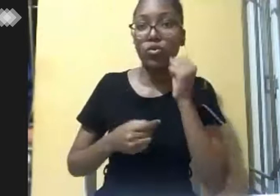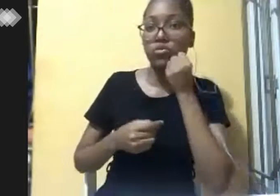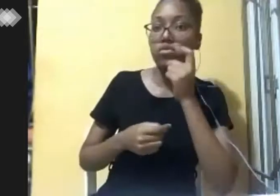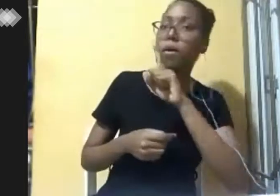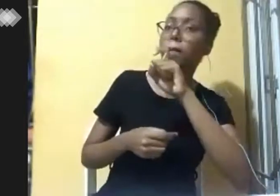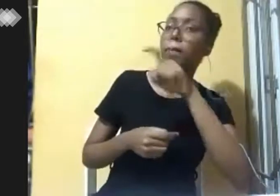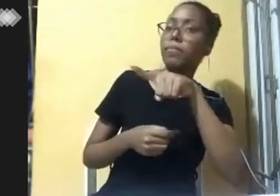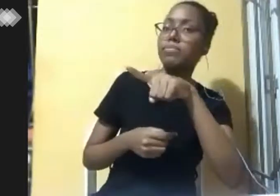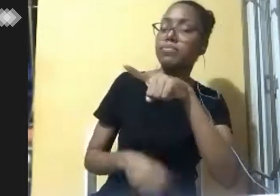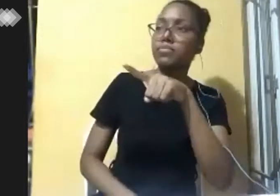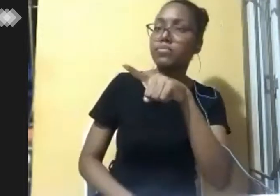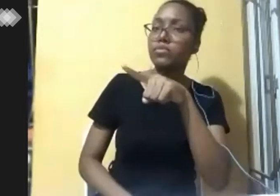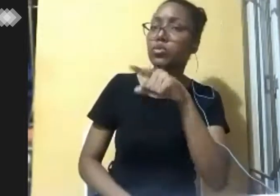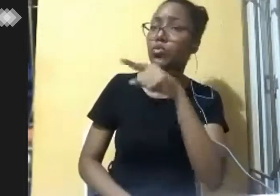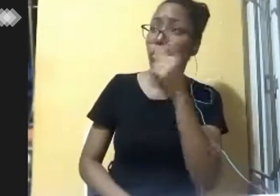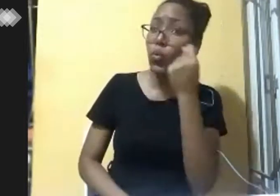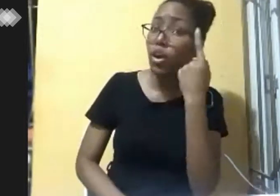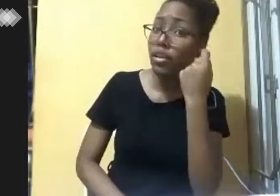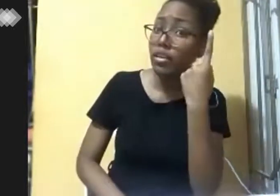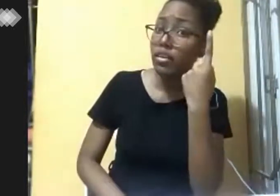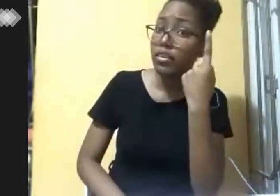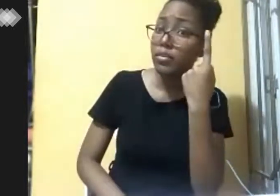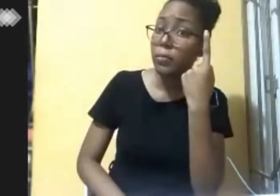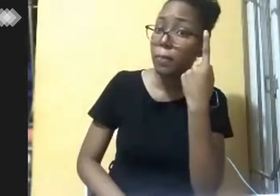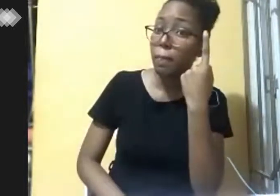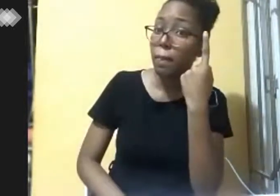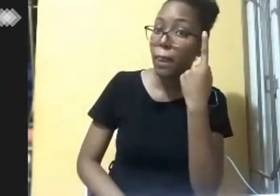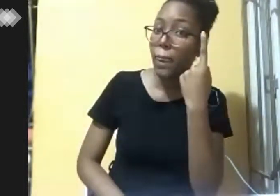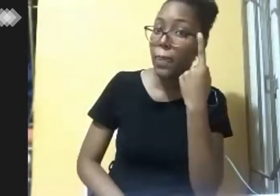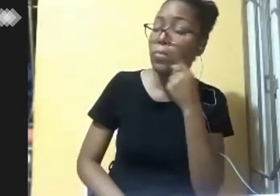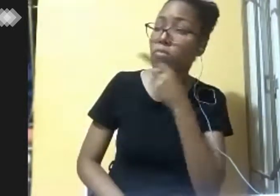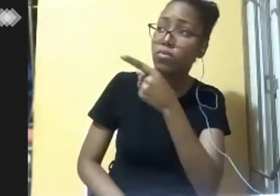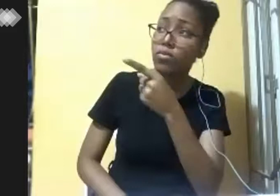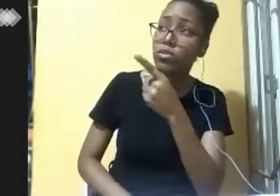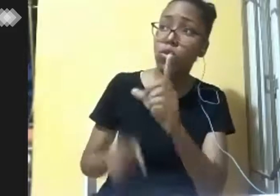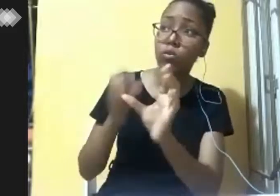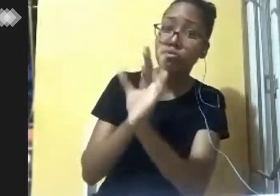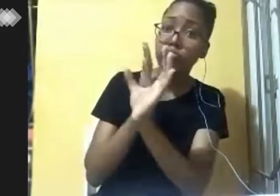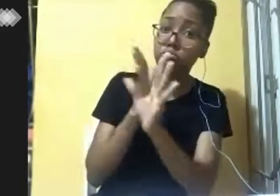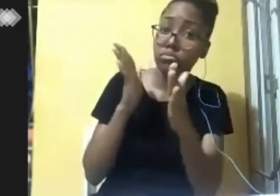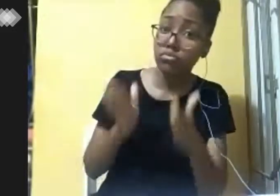¿Usted entendió lo que, porque es un psicólogo o un